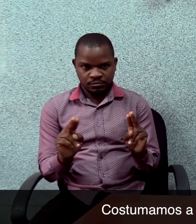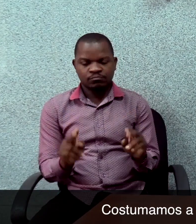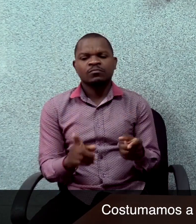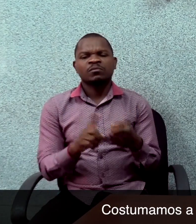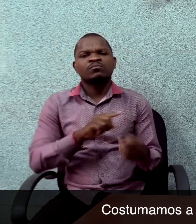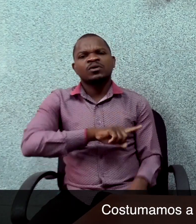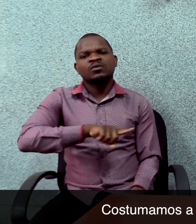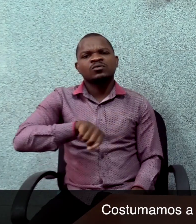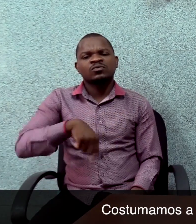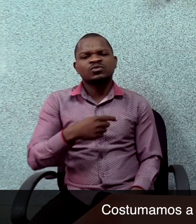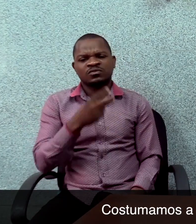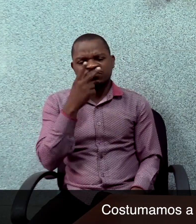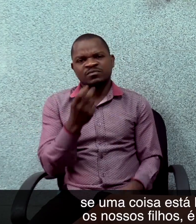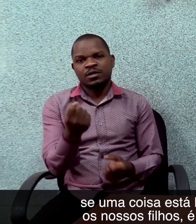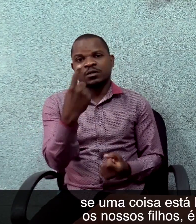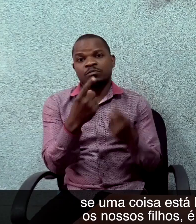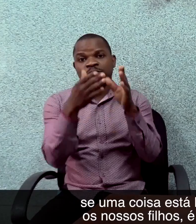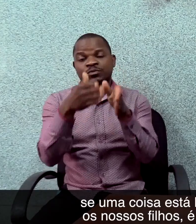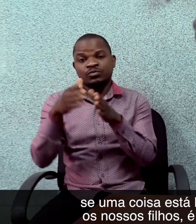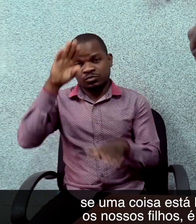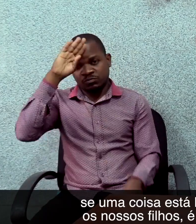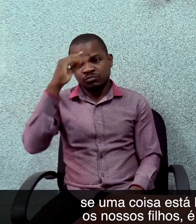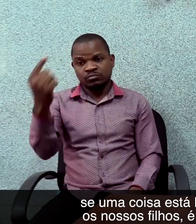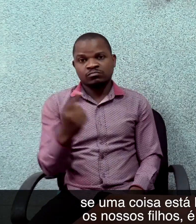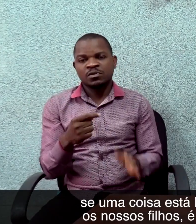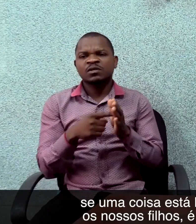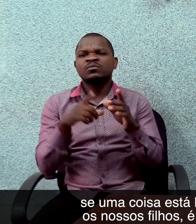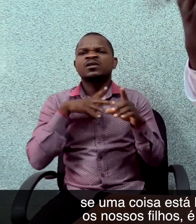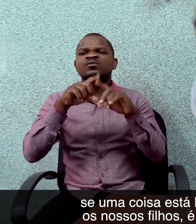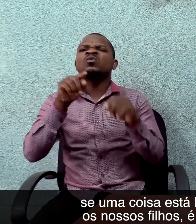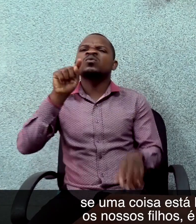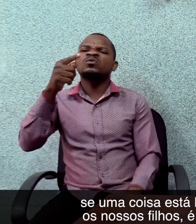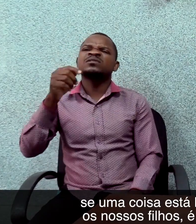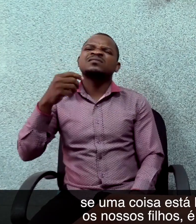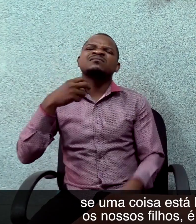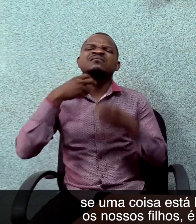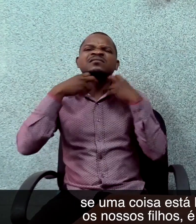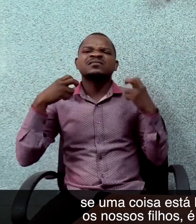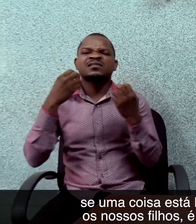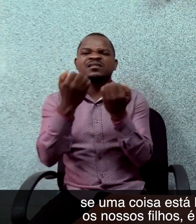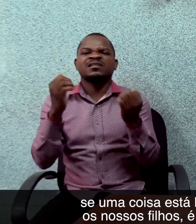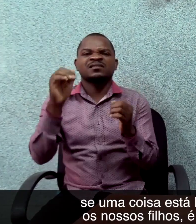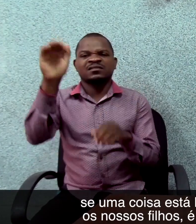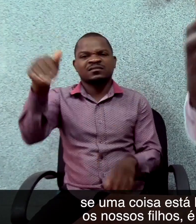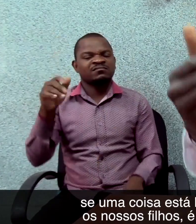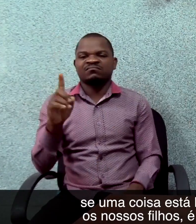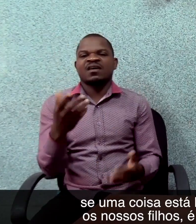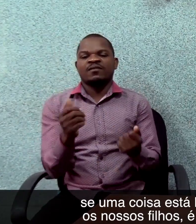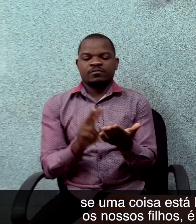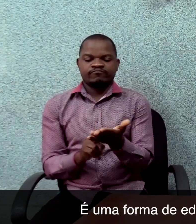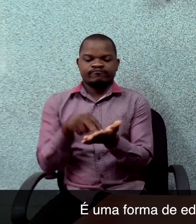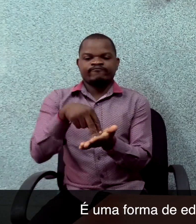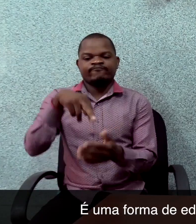Nós, os nossos doentes, às vezes damos um exemplo de que se uma coisa está muito longe, em vez de gritar para a criança trazer, é preferível levantar e ir